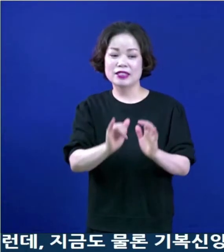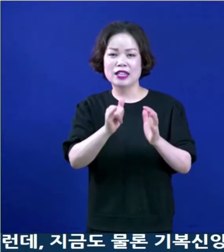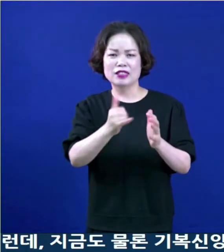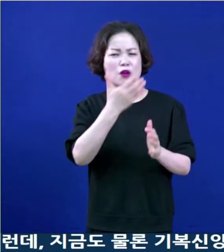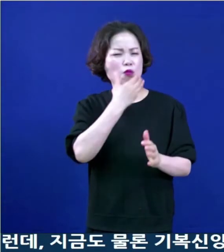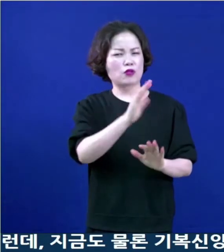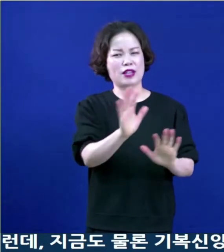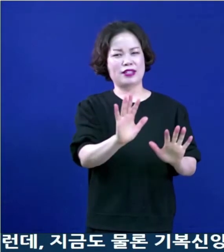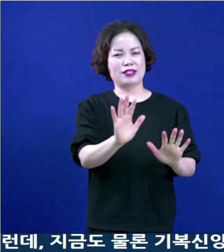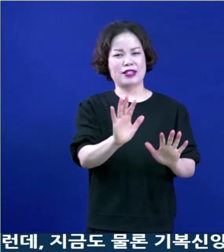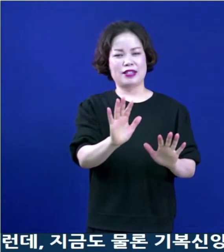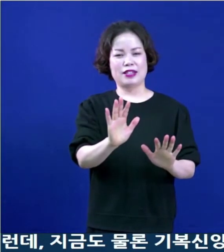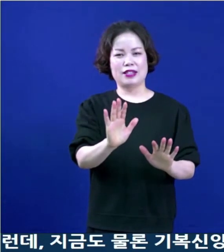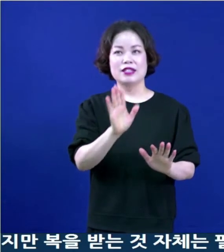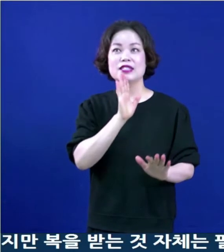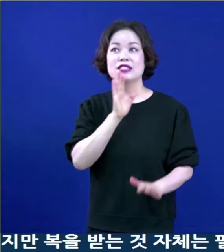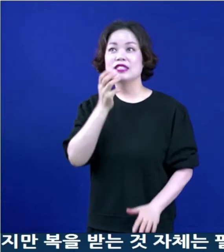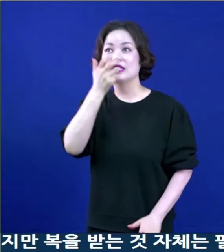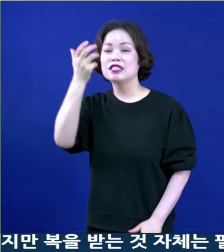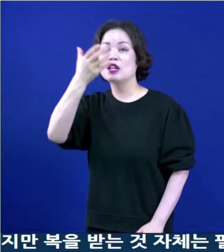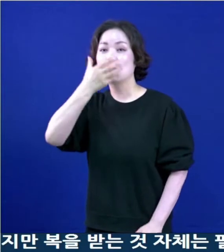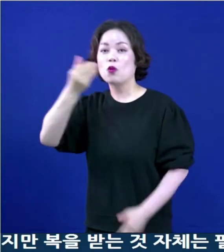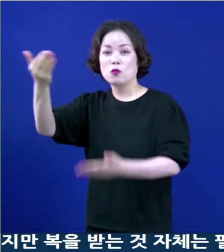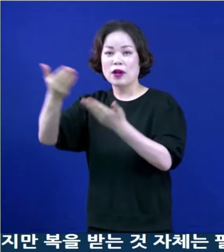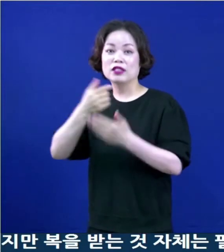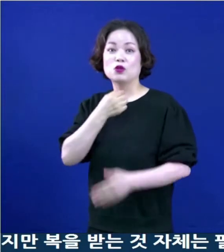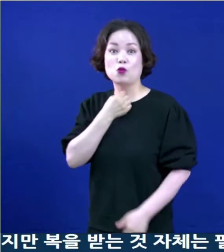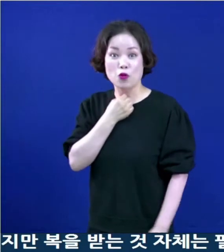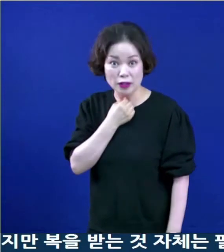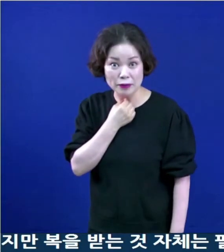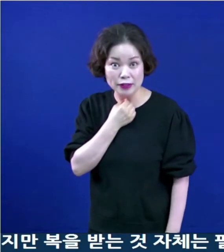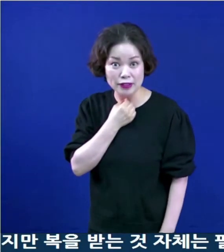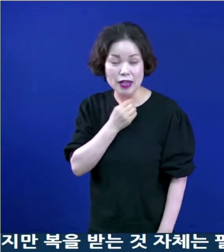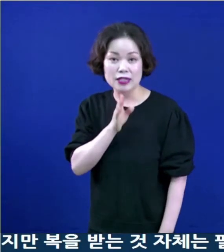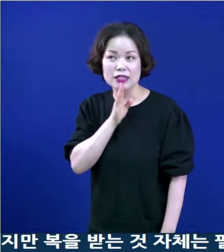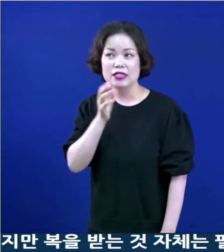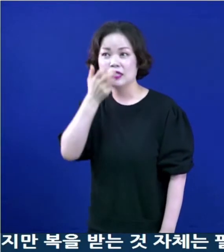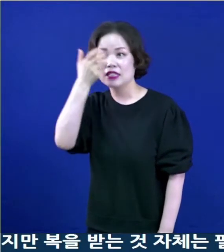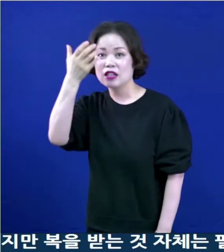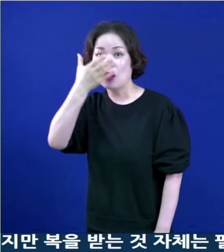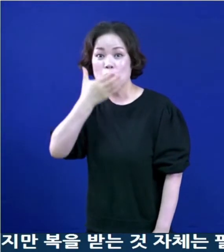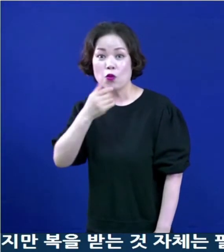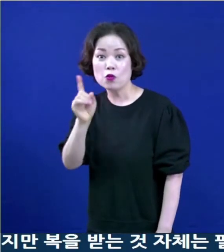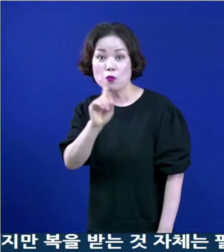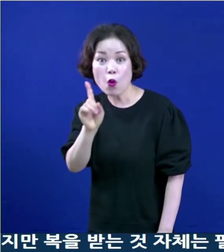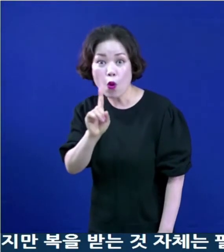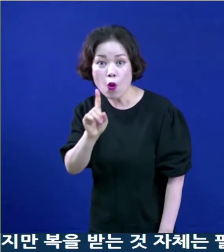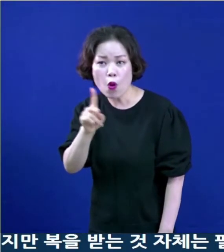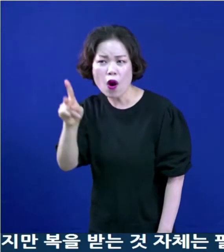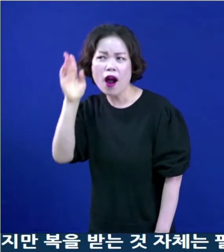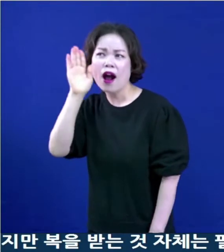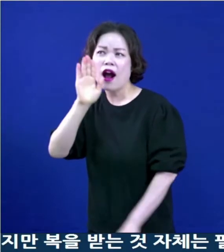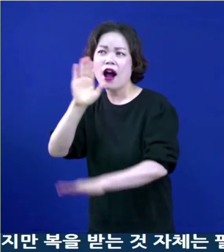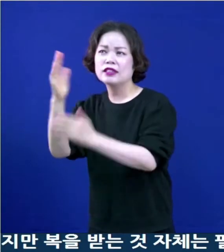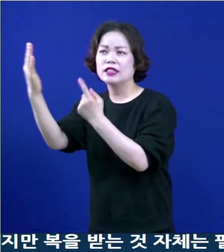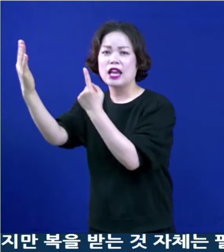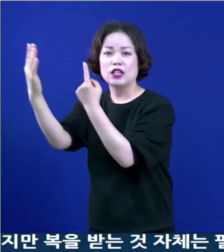아니라 신령한 복 받기를 원합니다. 신령한 복이 뭐라고 얘기하냐면 하늘에